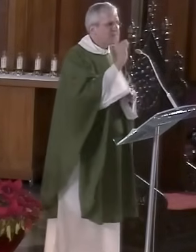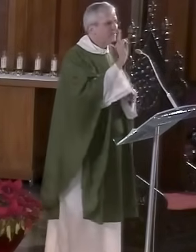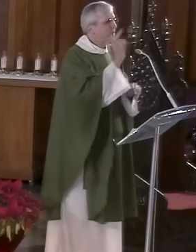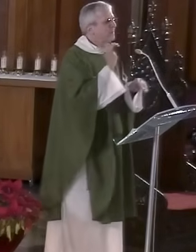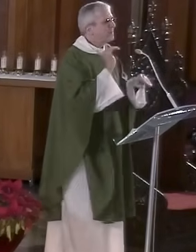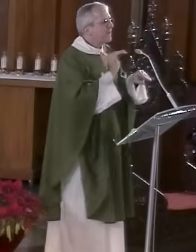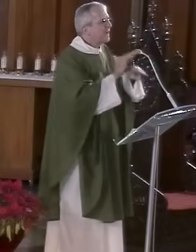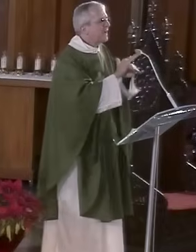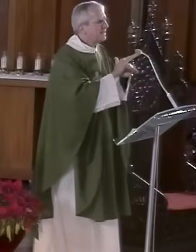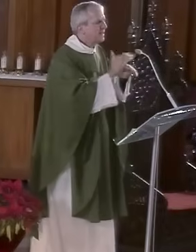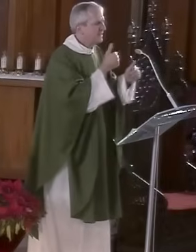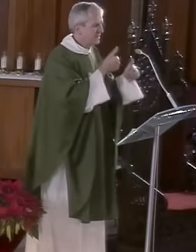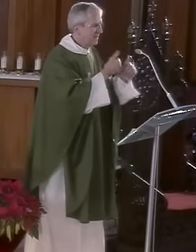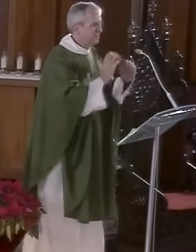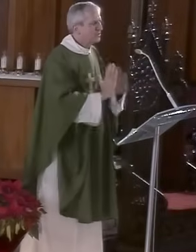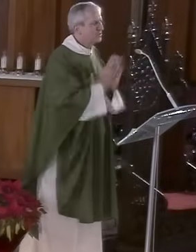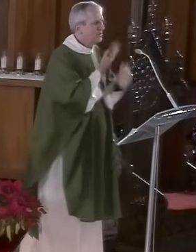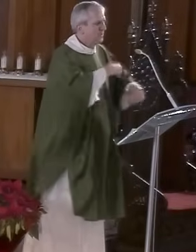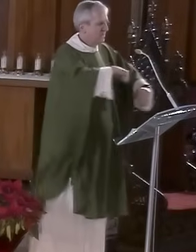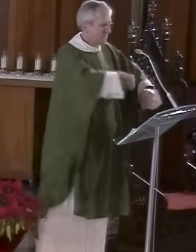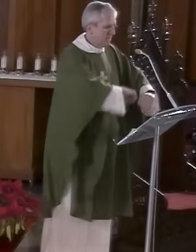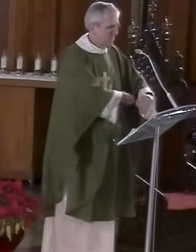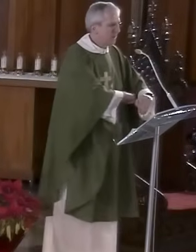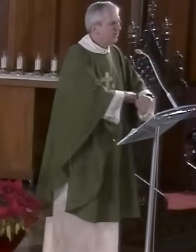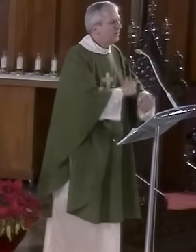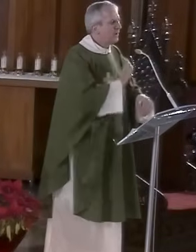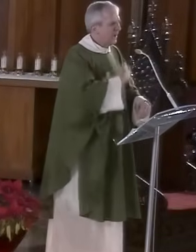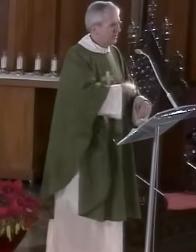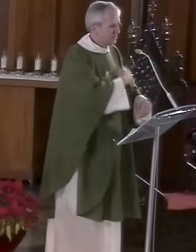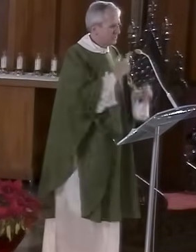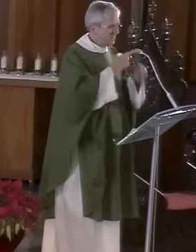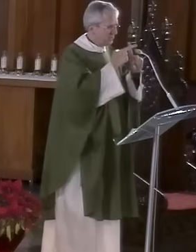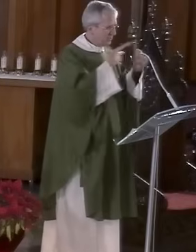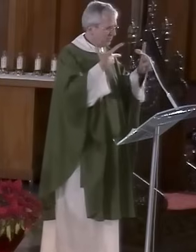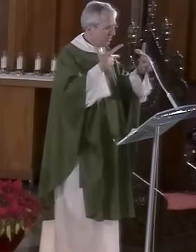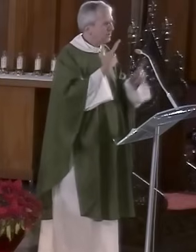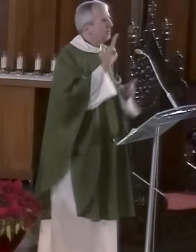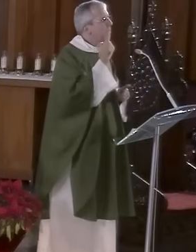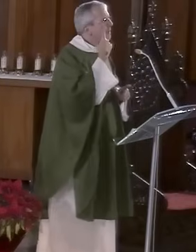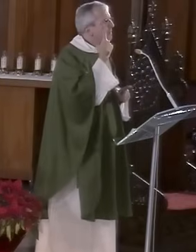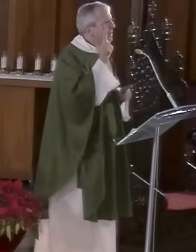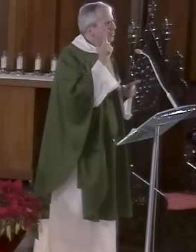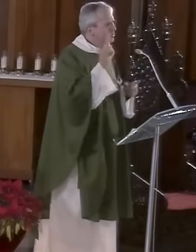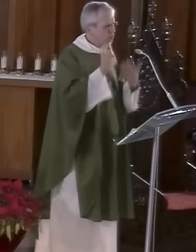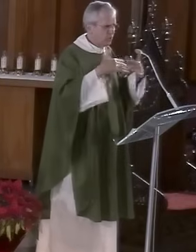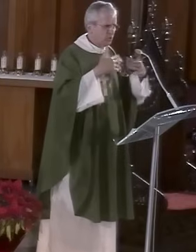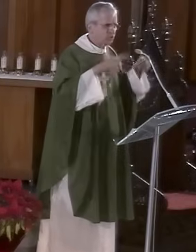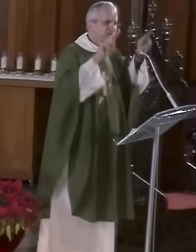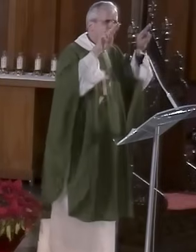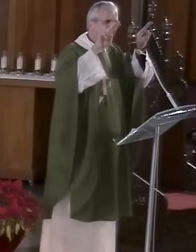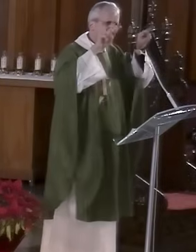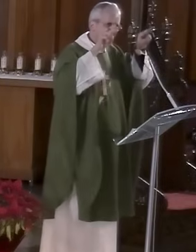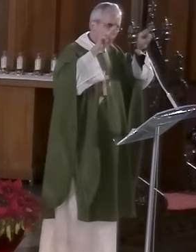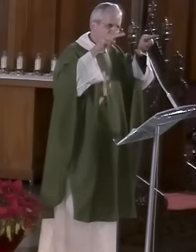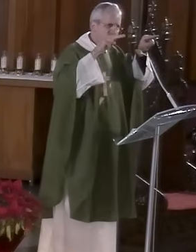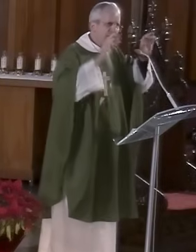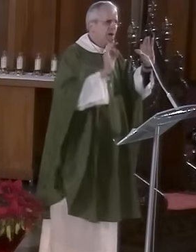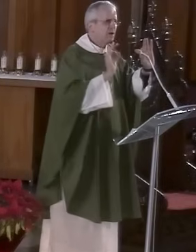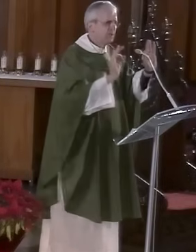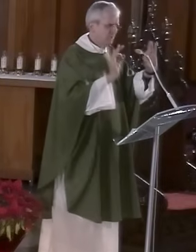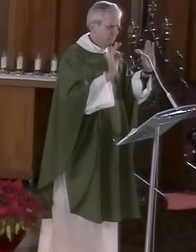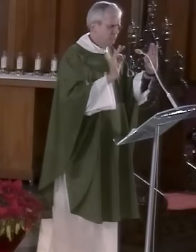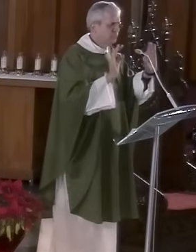Esta segunda lectura de la primera carta del apóstol San Pablo a los cristianos de Corinto, veremos cómo nos trata un